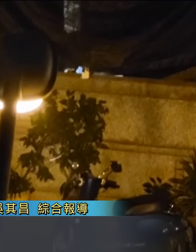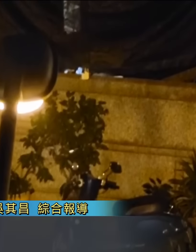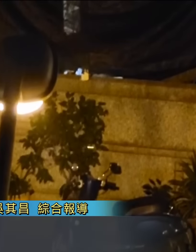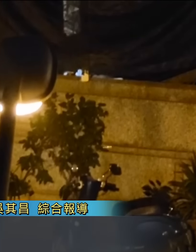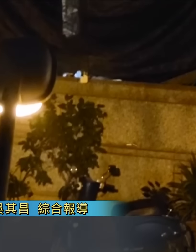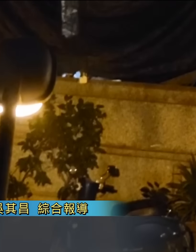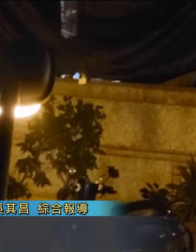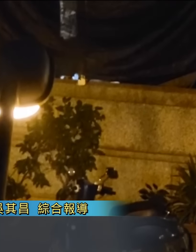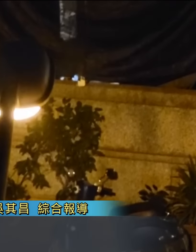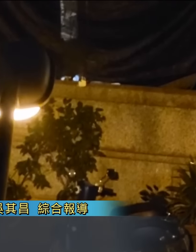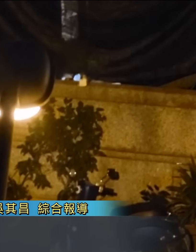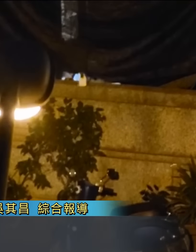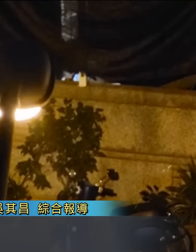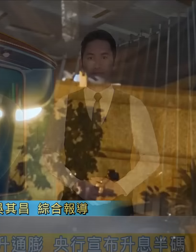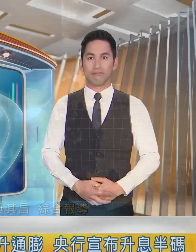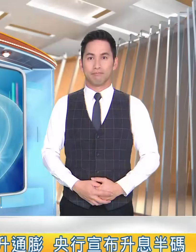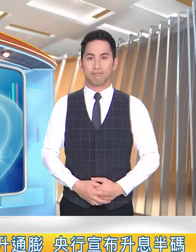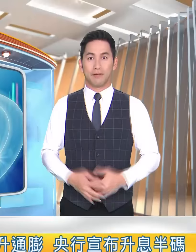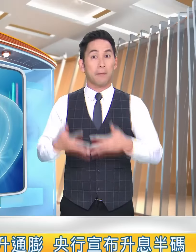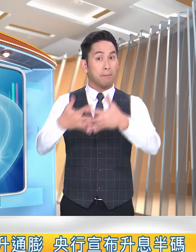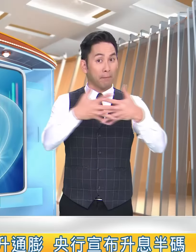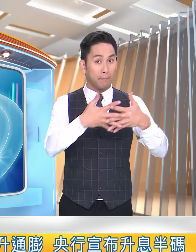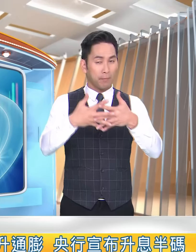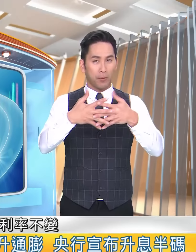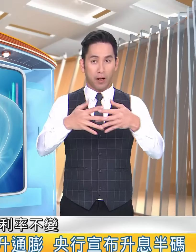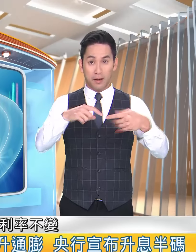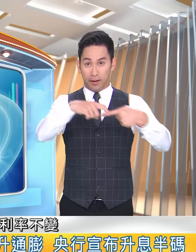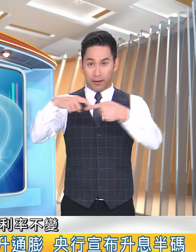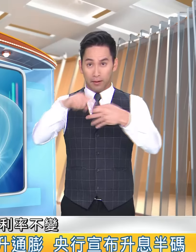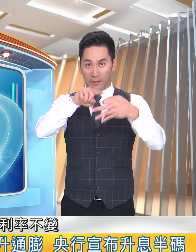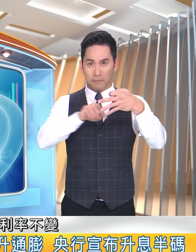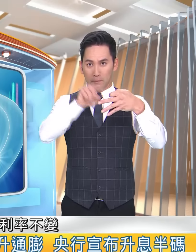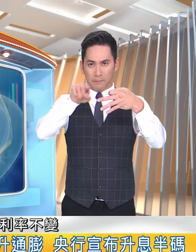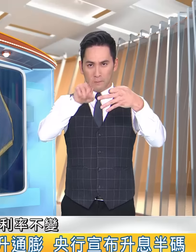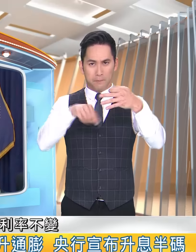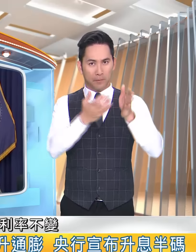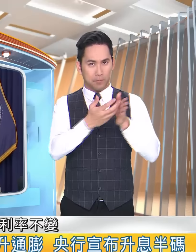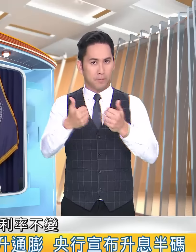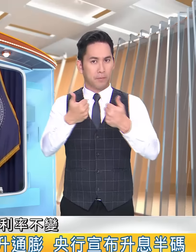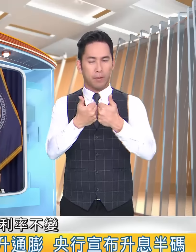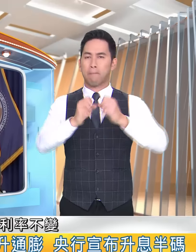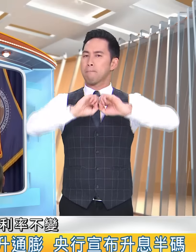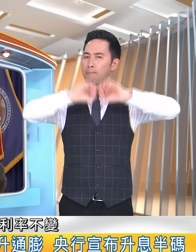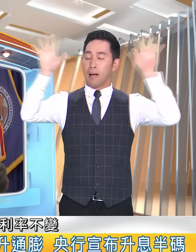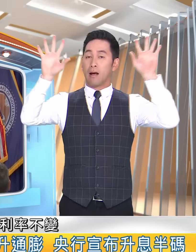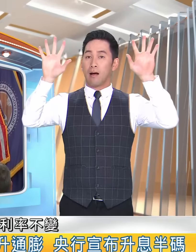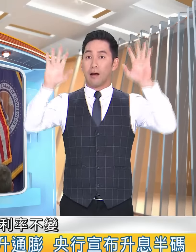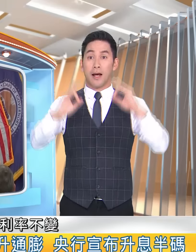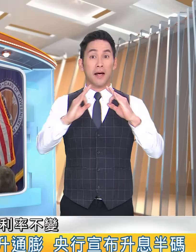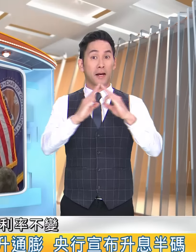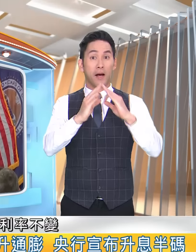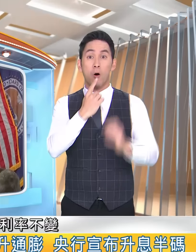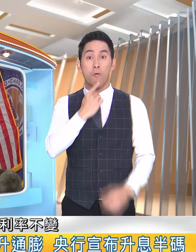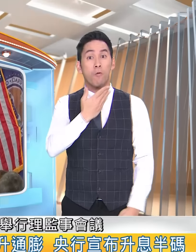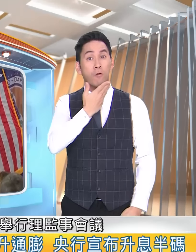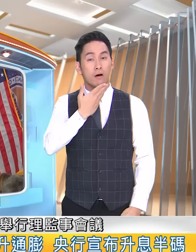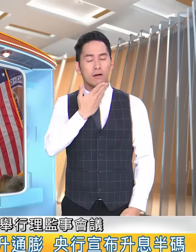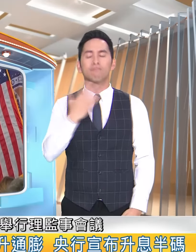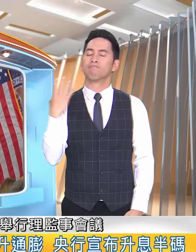郑维仁、吴玉昌综合报道。 美国联准会宣布利率不变，而台湾央行